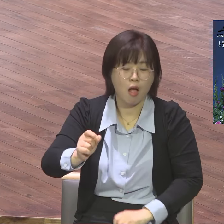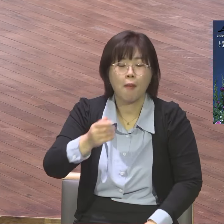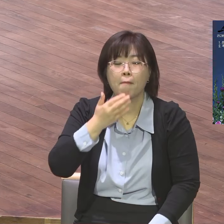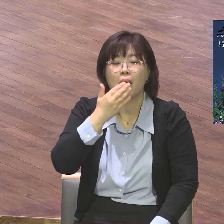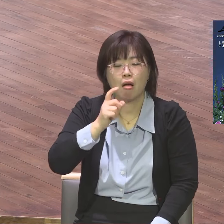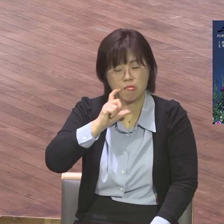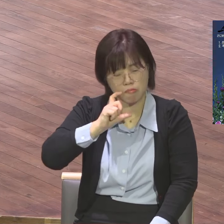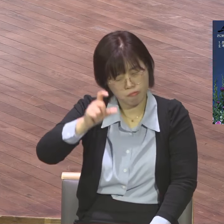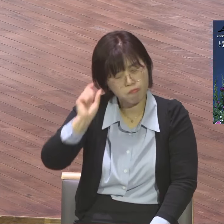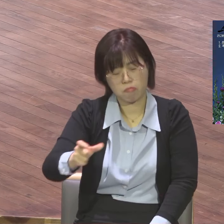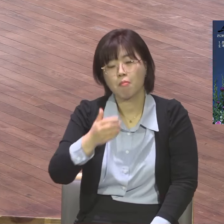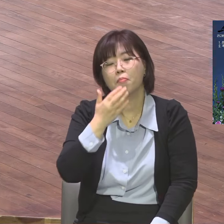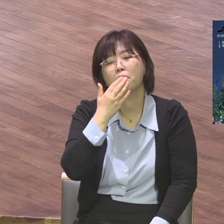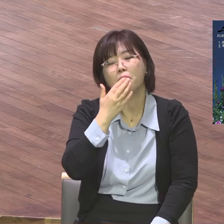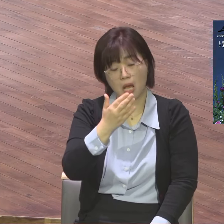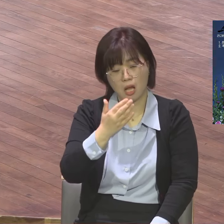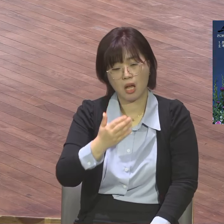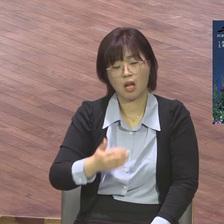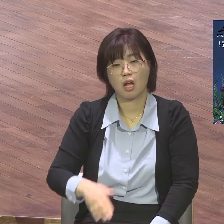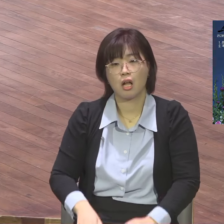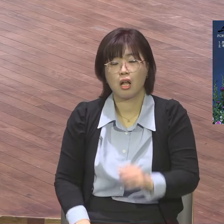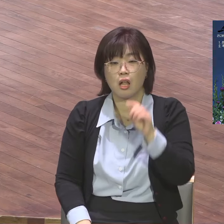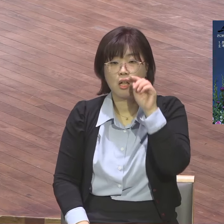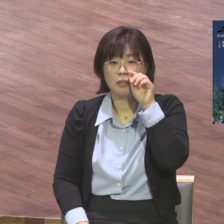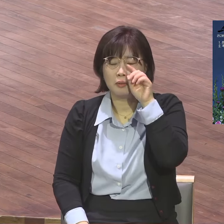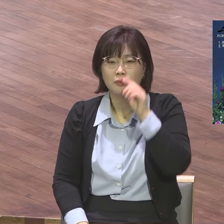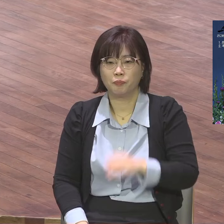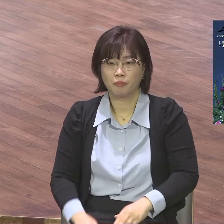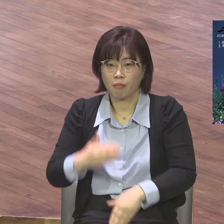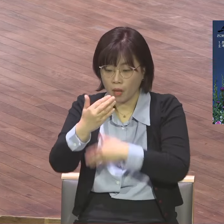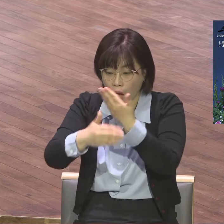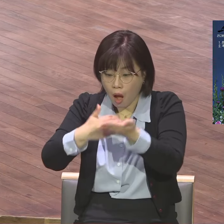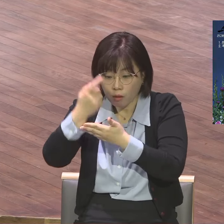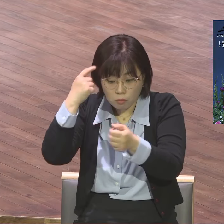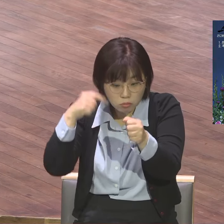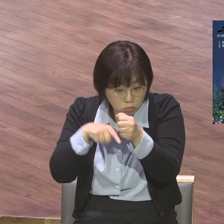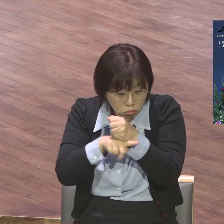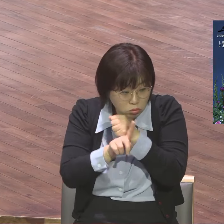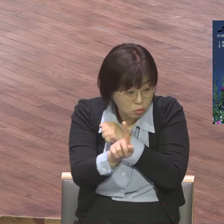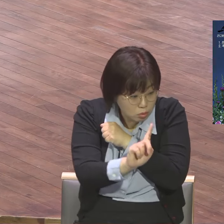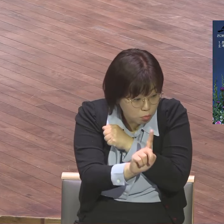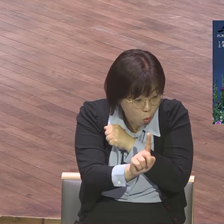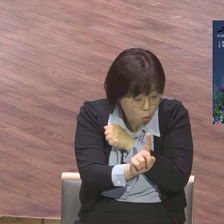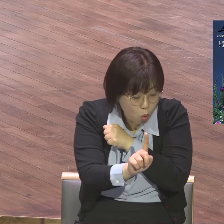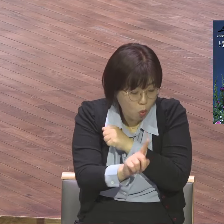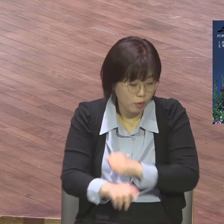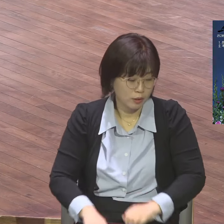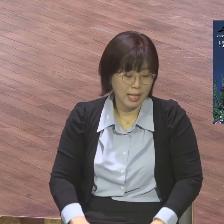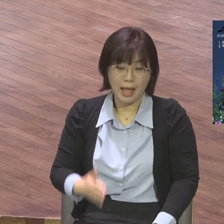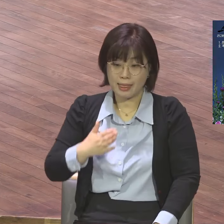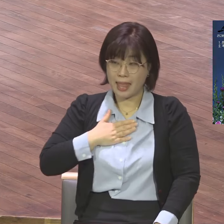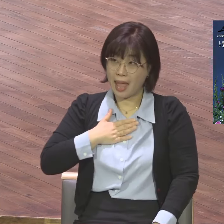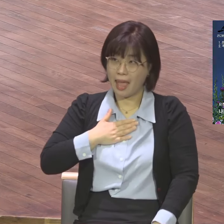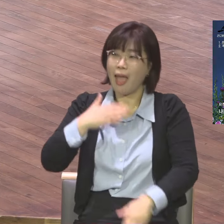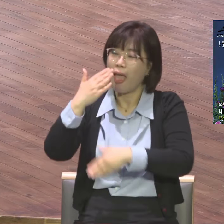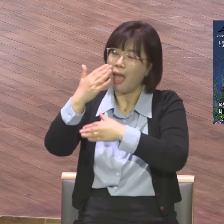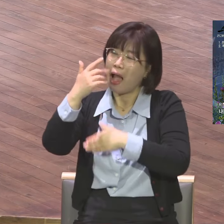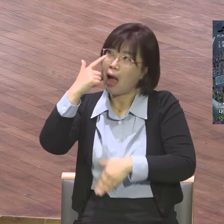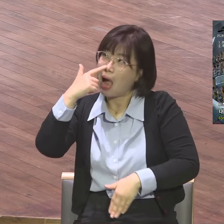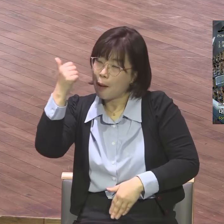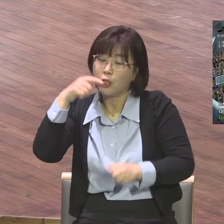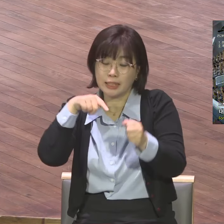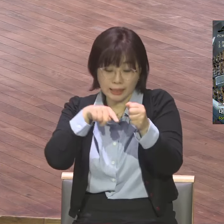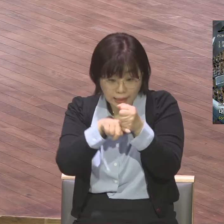뜻을 행하는 자가 영원하다. 하나님의 뜻은 요한복음 6장 4절에 나옵니다. 내 아버지의 뜻은 아들을